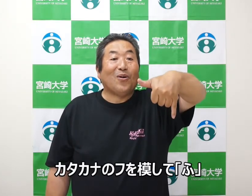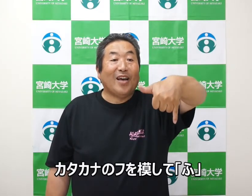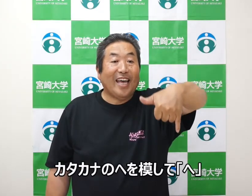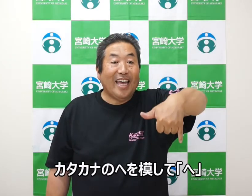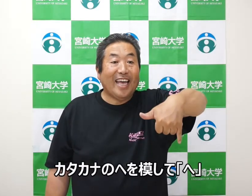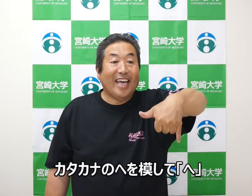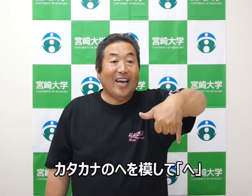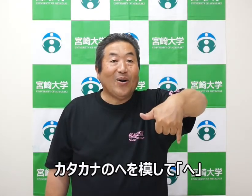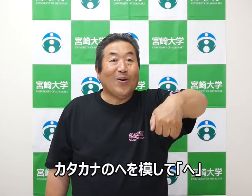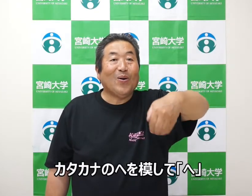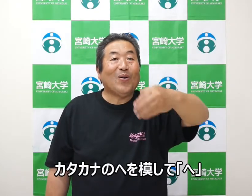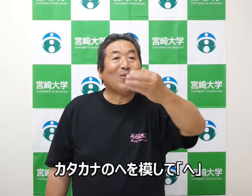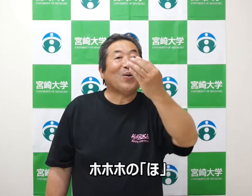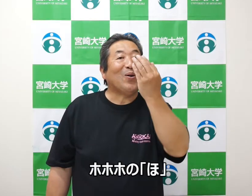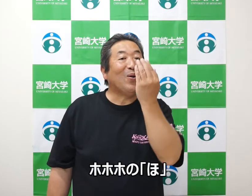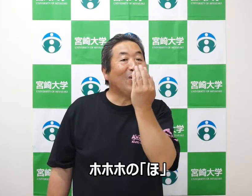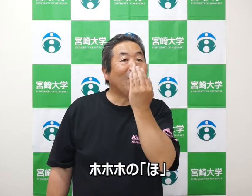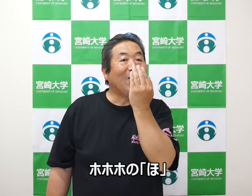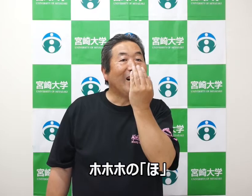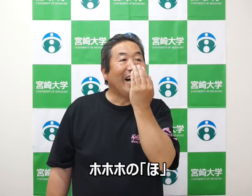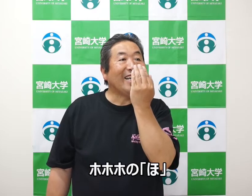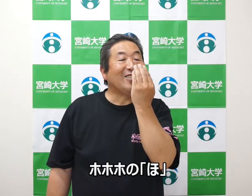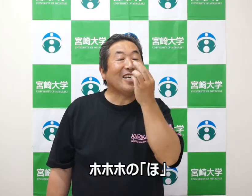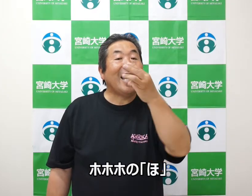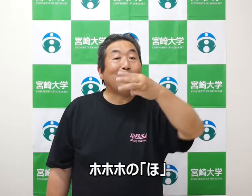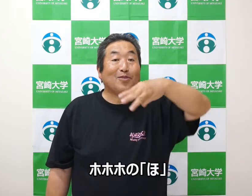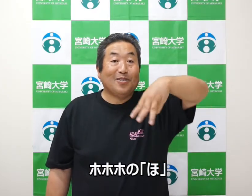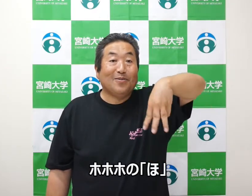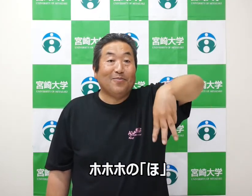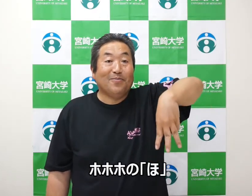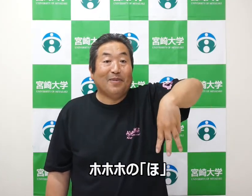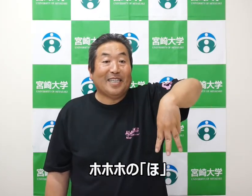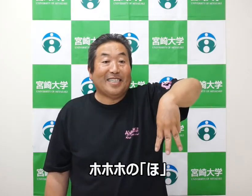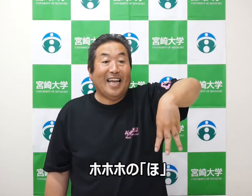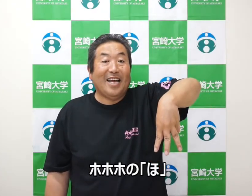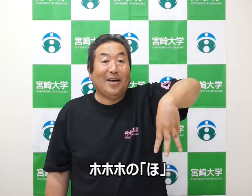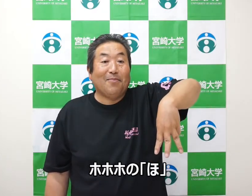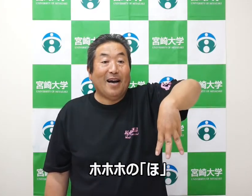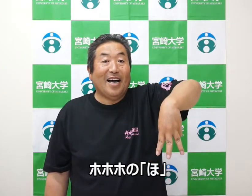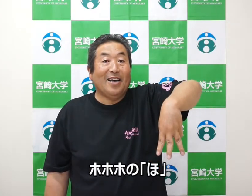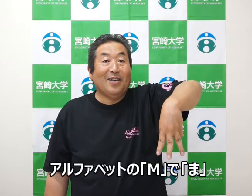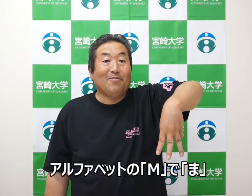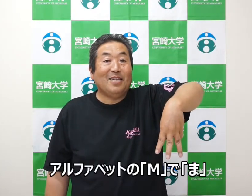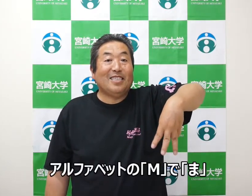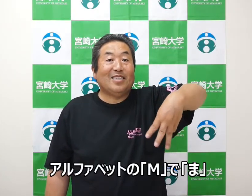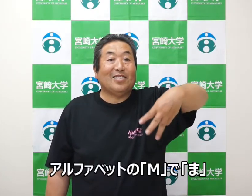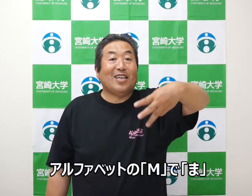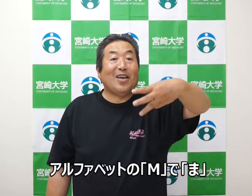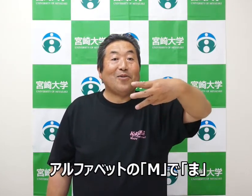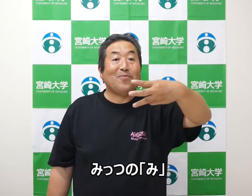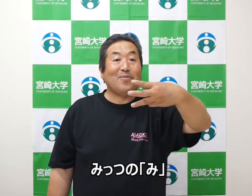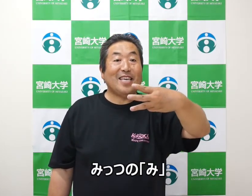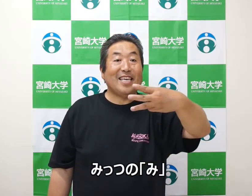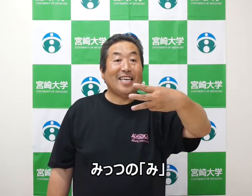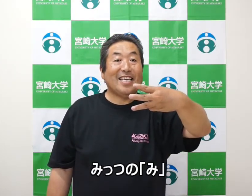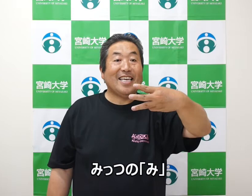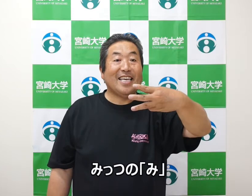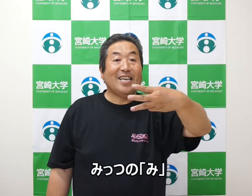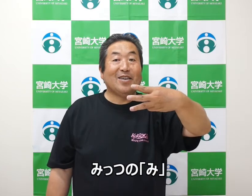へ。ほほほのほ。はい、次、M、まですね。ま、三つで、み。